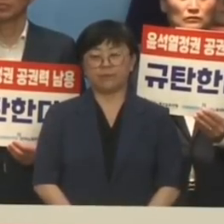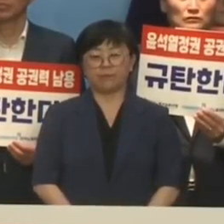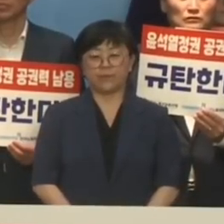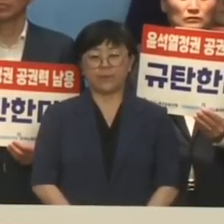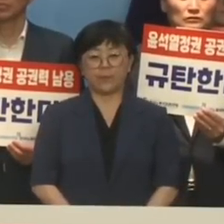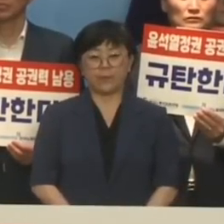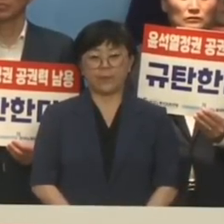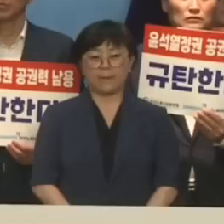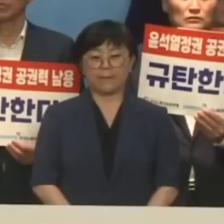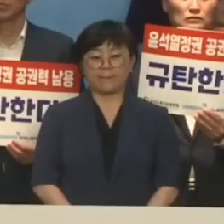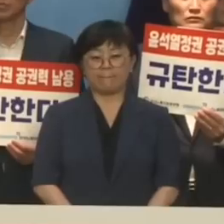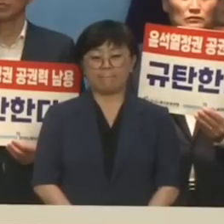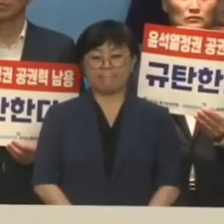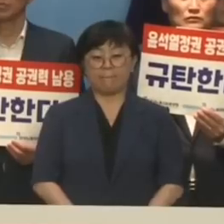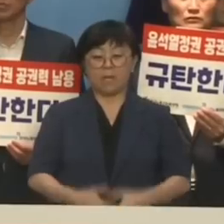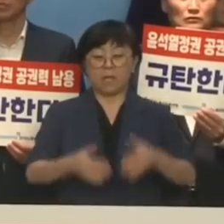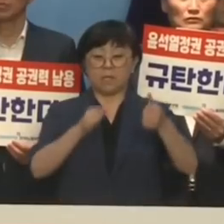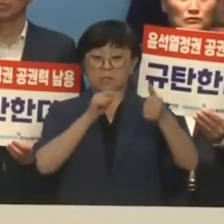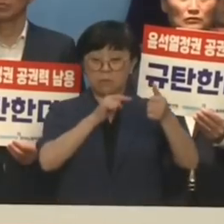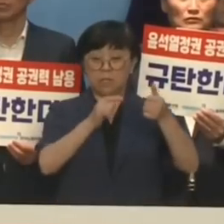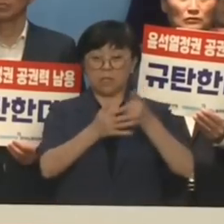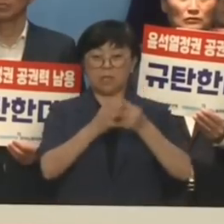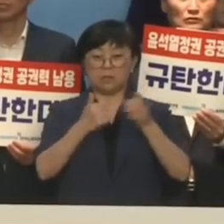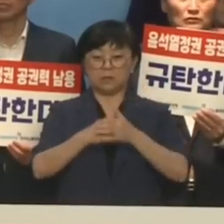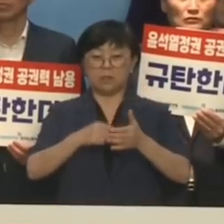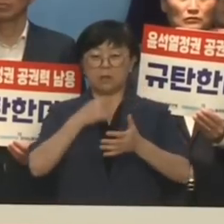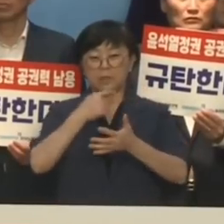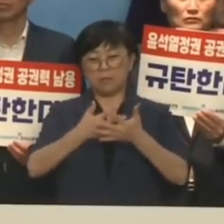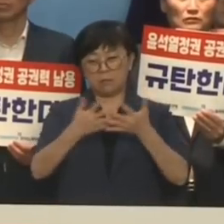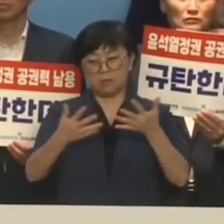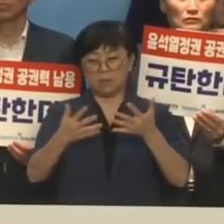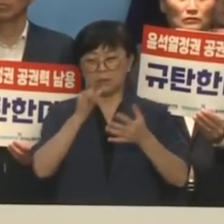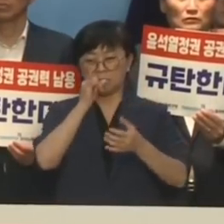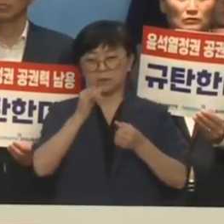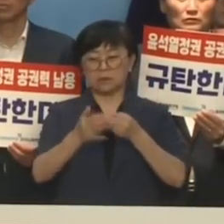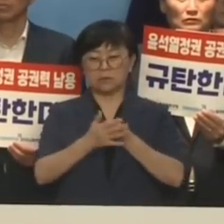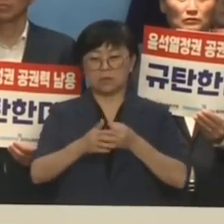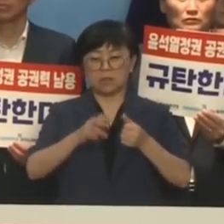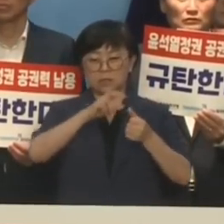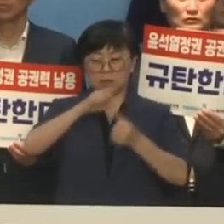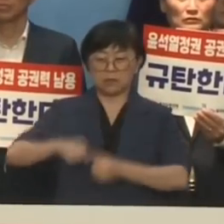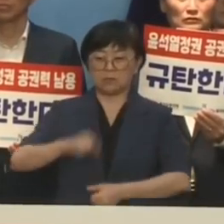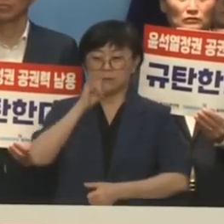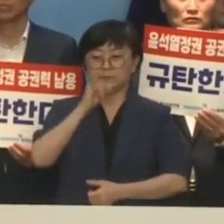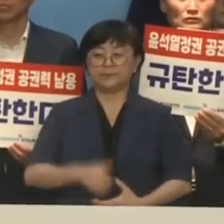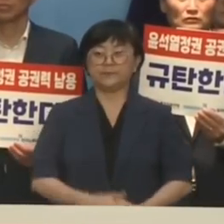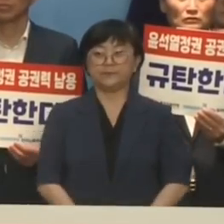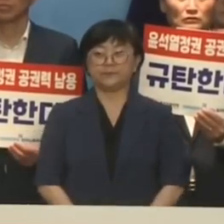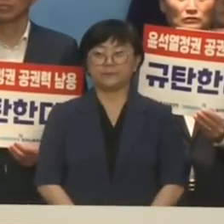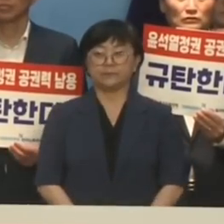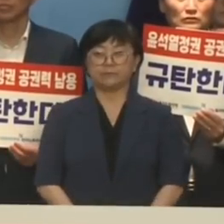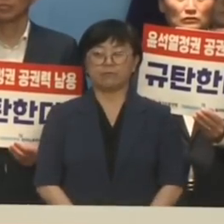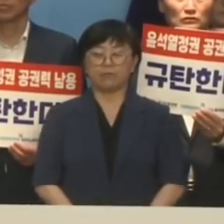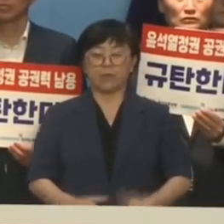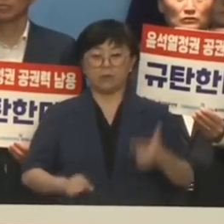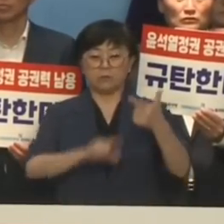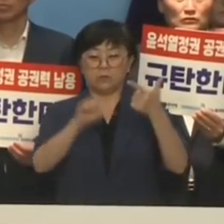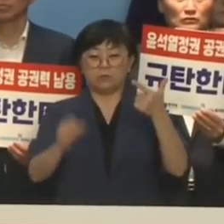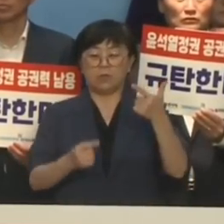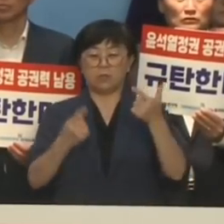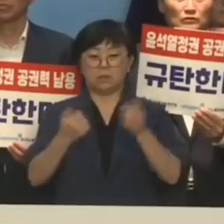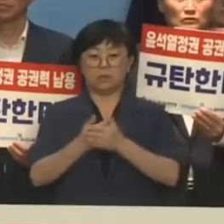내려 찍었다. 김준영 처장은 피범벅이 된 채 끌려 내려왔다. 6월